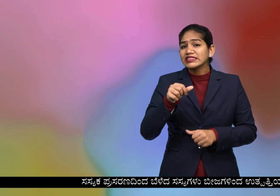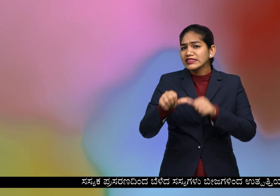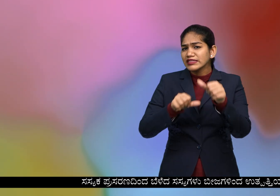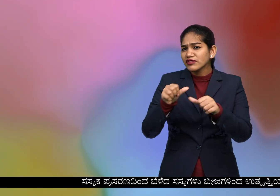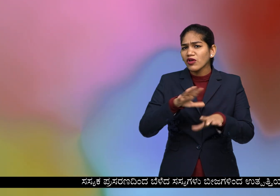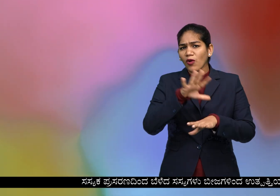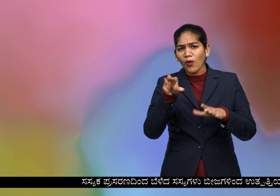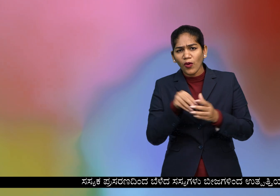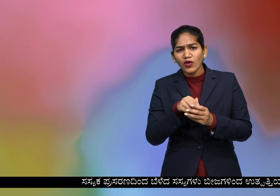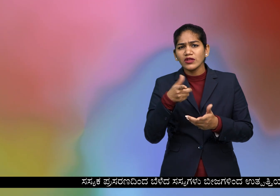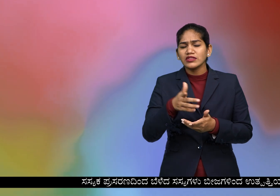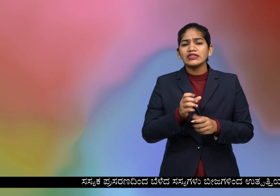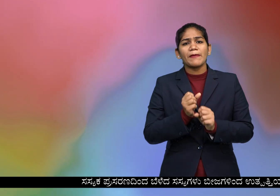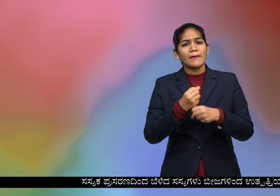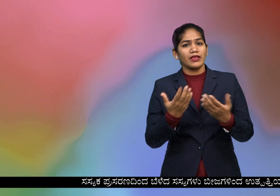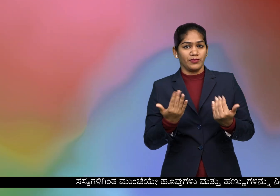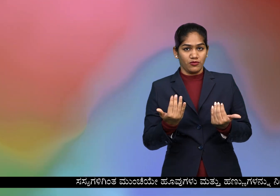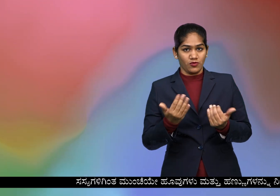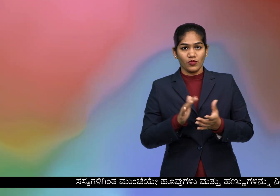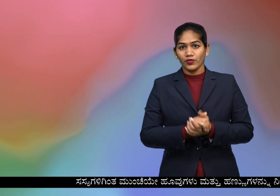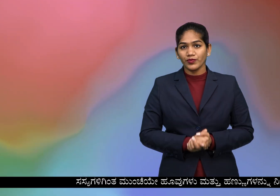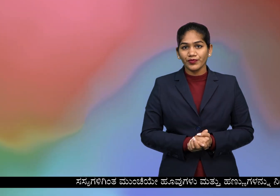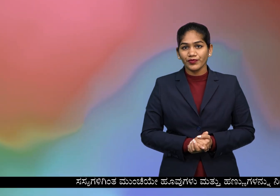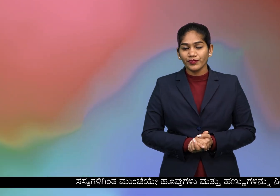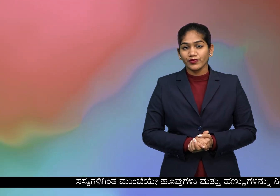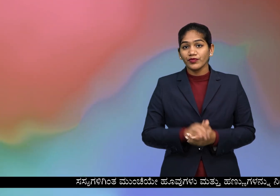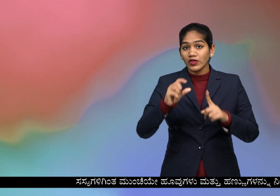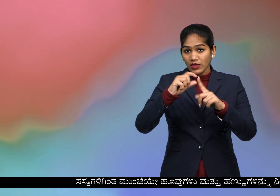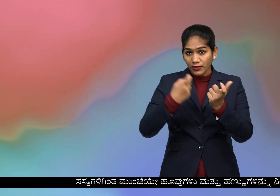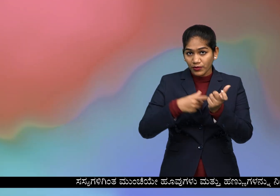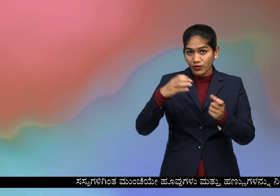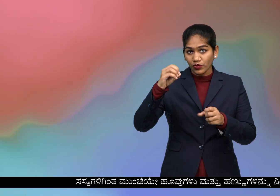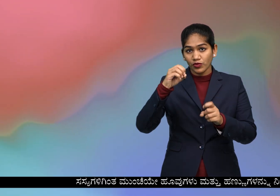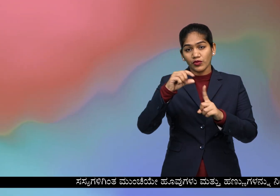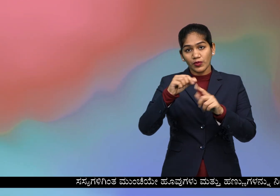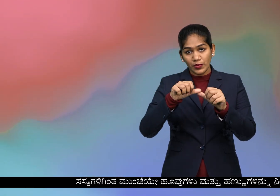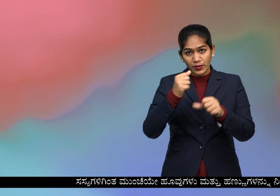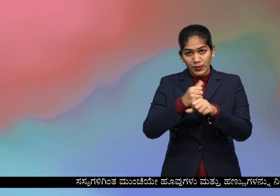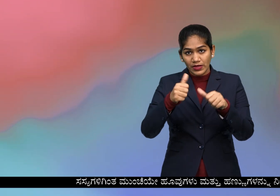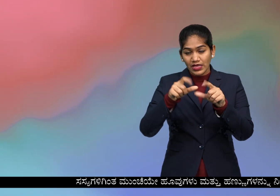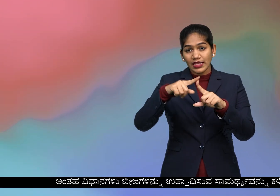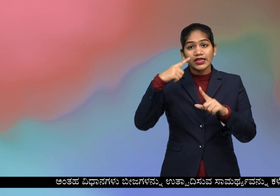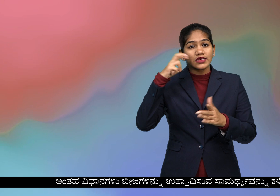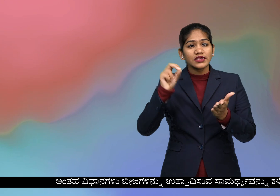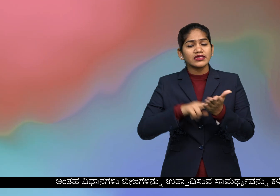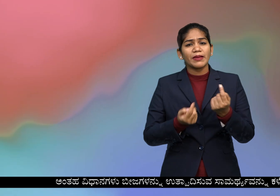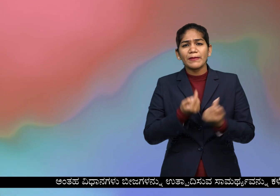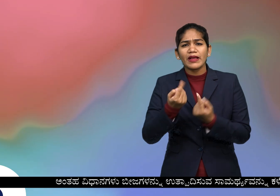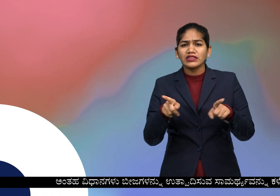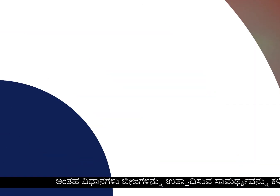ಬೆಳೆದ ಸಸ್ಯಗಳು ಬೀಜಗಳಿಂದ ಉತ್ಪತ್ತಿಯಾಗುವ ಸಸ್ಯಗಳಿಗಿಂತ ಮುಂಚೆಯೇ ಹೂಗಳನ್ನ ಮತ್ತು ಹಣ್ಣುಗಳನ್ನ ನೀಡುತ್ತವೆ. ಅಂತಹ ವಿಧಾನಗಳು